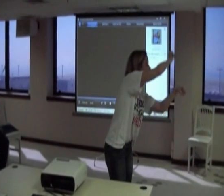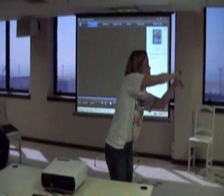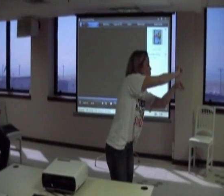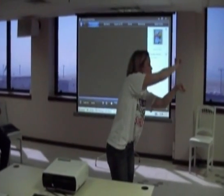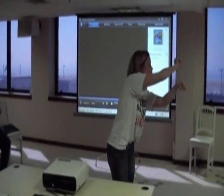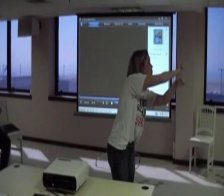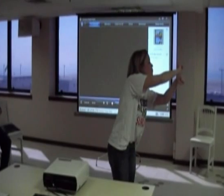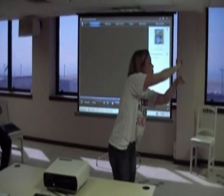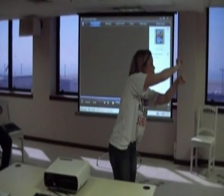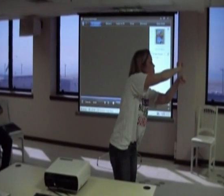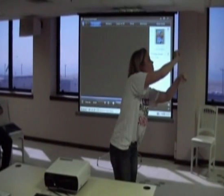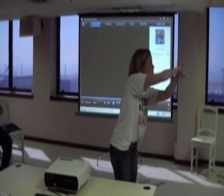esperar.